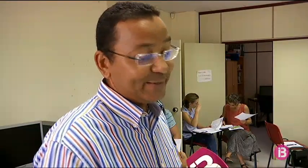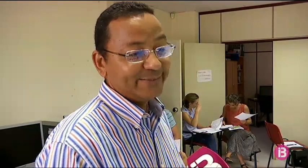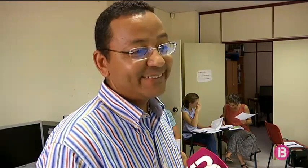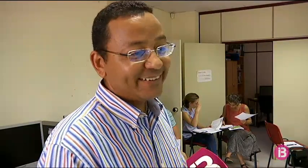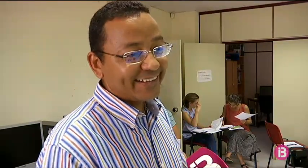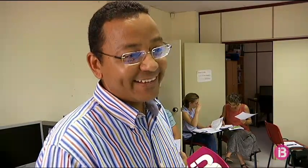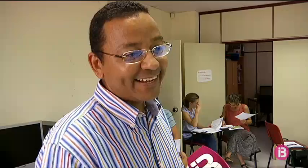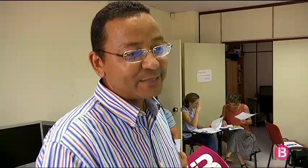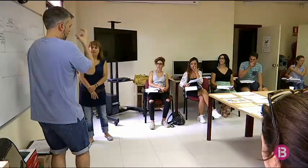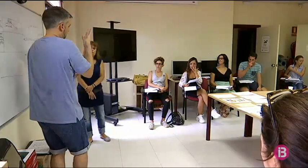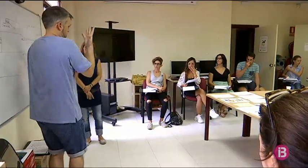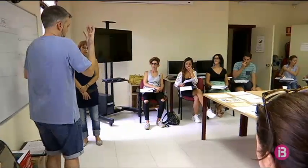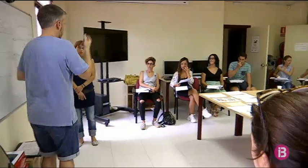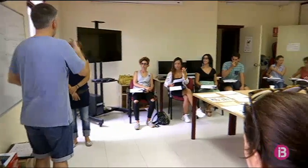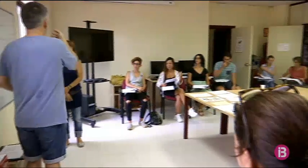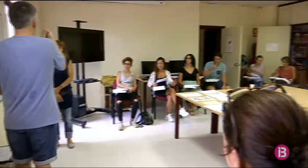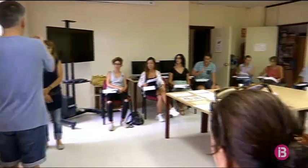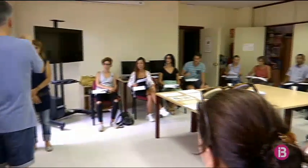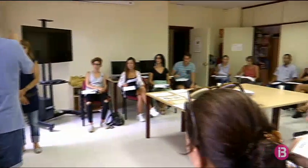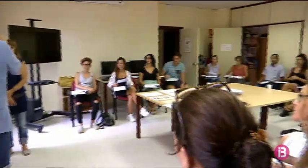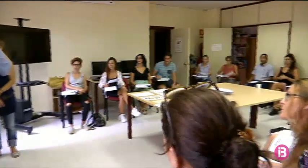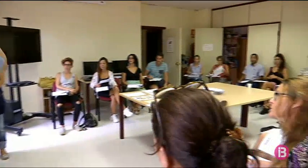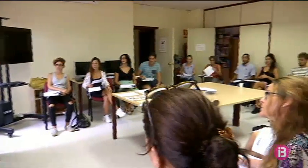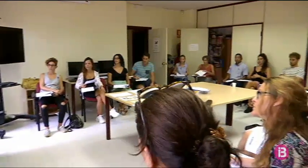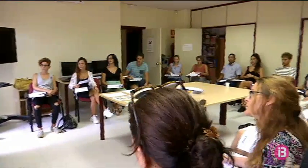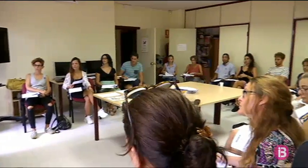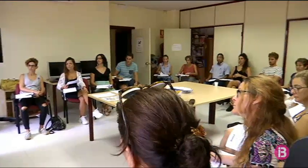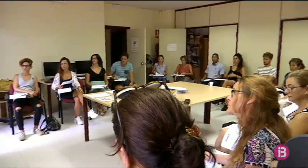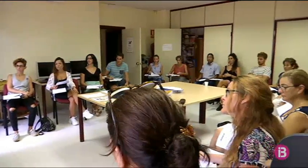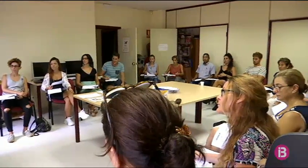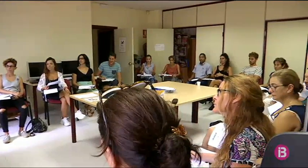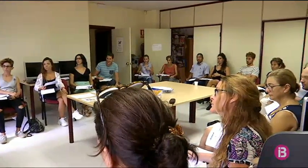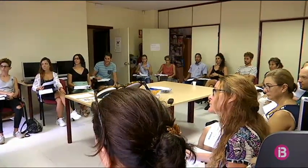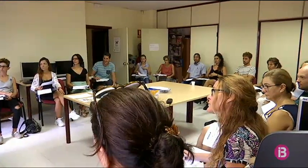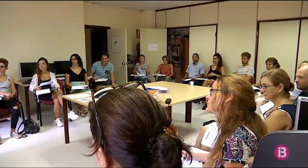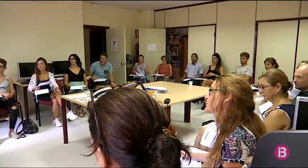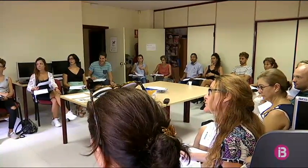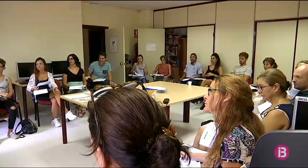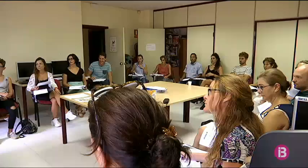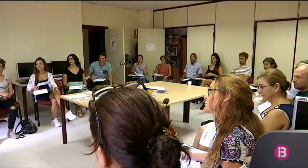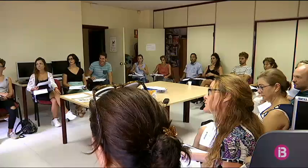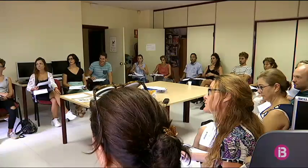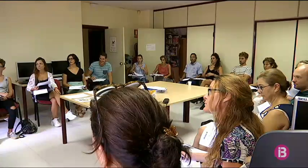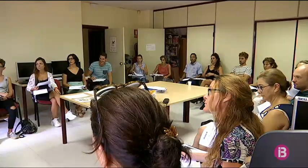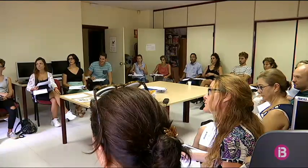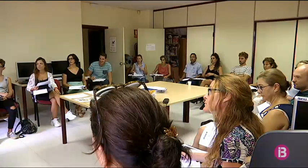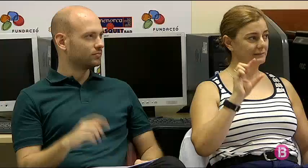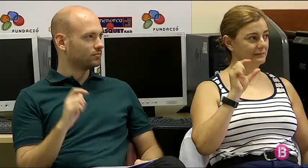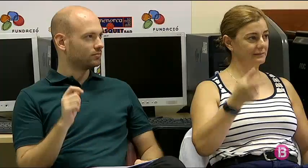bueno, la idea es poderme comunicar con todo tipo de personas. Els alumnes han de fer un esforç de memòria per retenir totes les